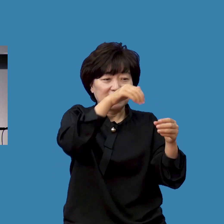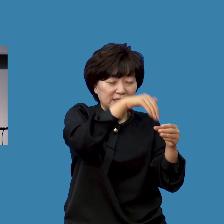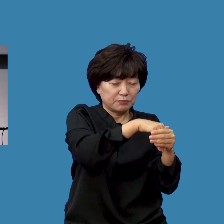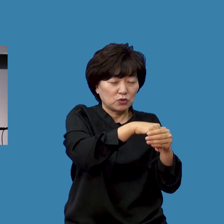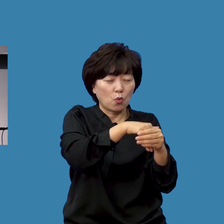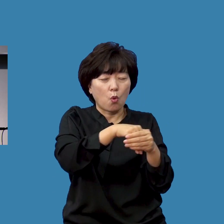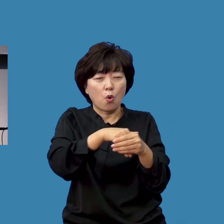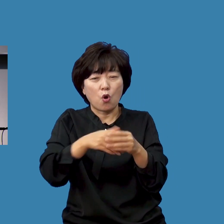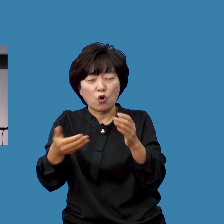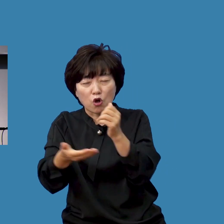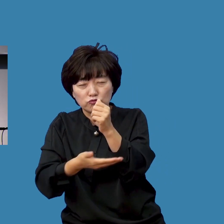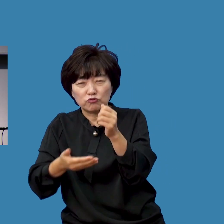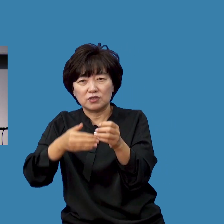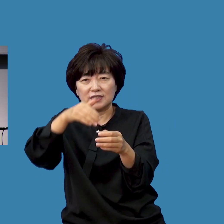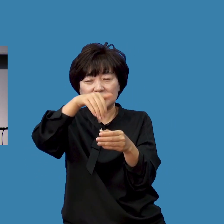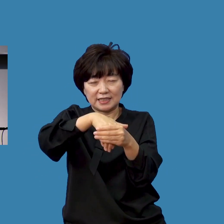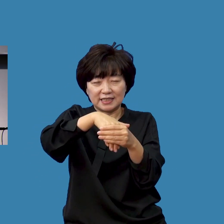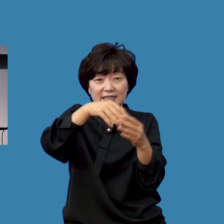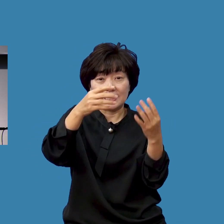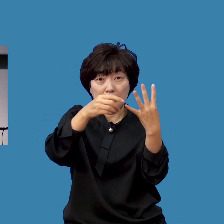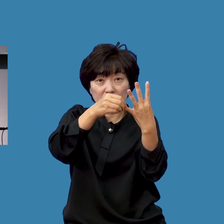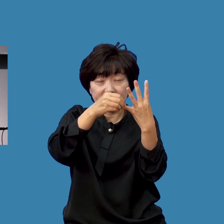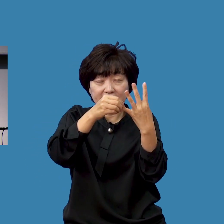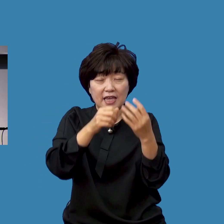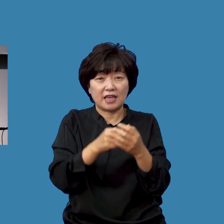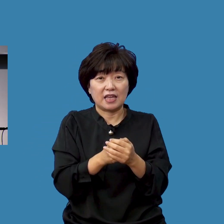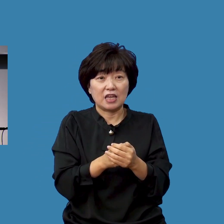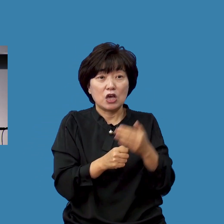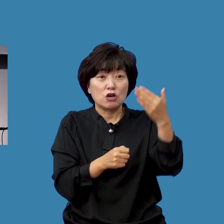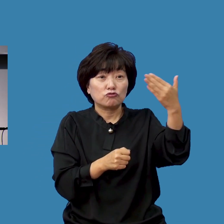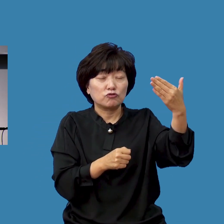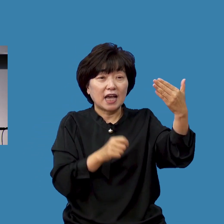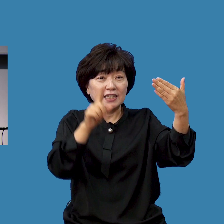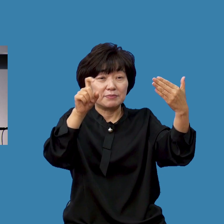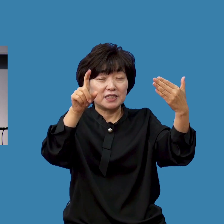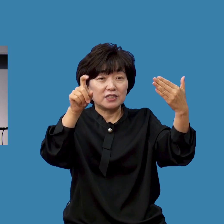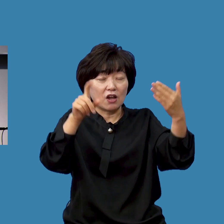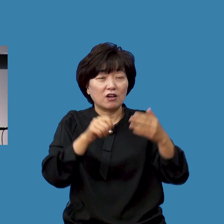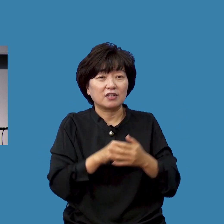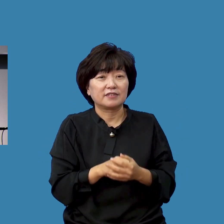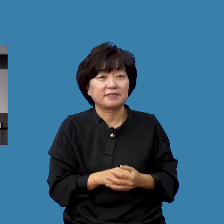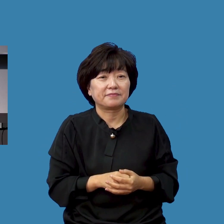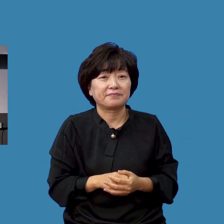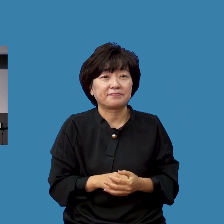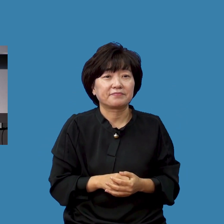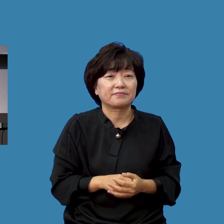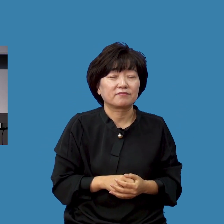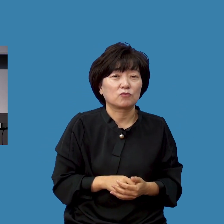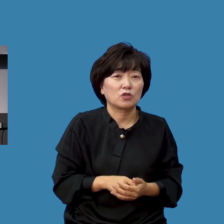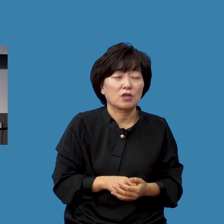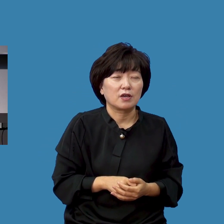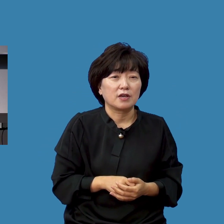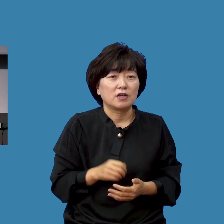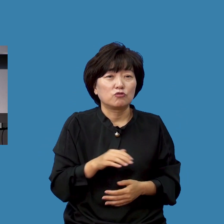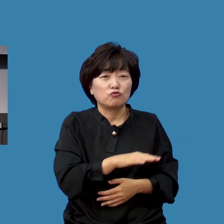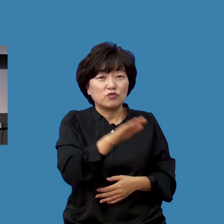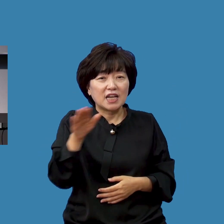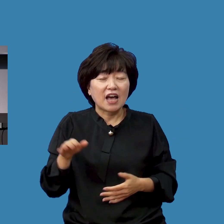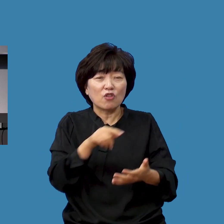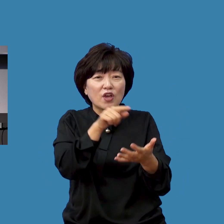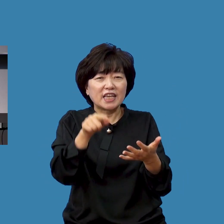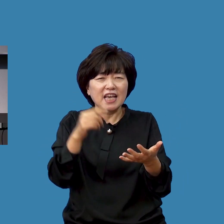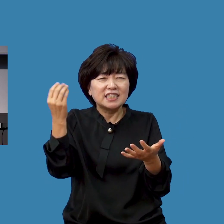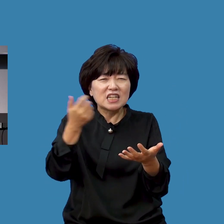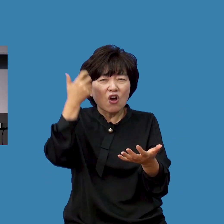자, 네 번째 원리가 있습니다. 심고 거두는 것의 네 번째 원리, 네 번째 성질이 있는데 9장 11절에 보면 오늘 본문인데요.